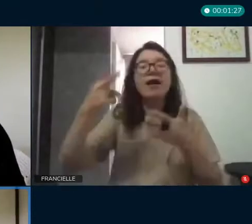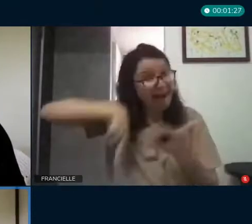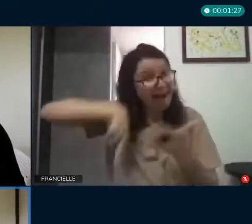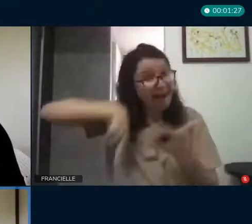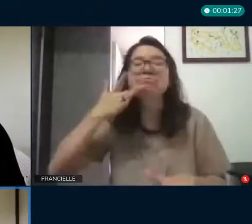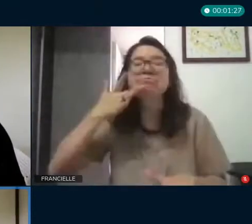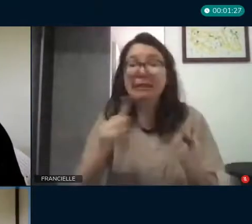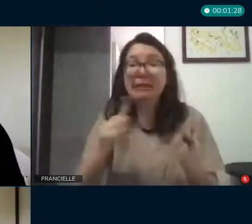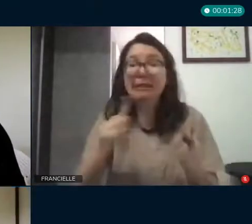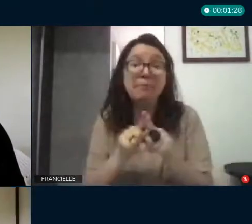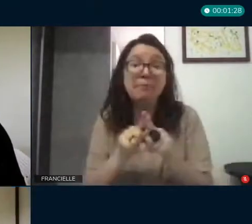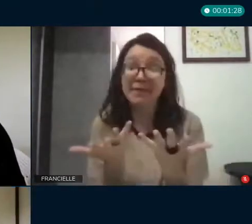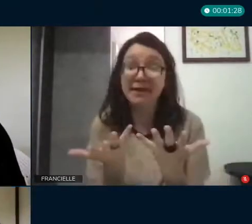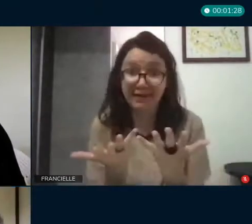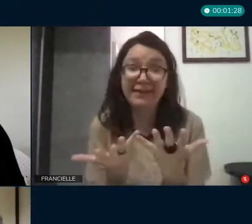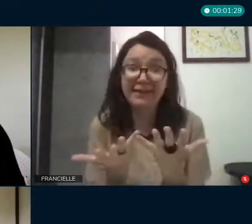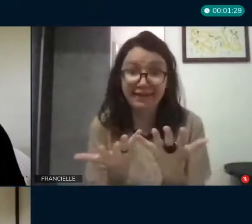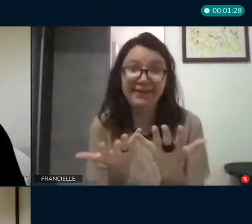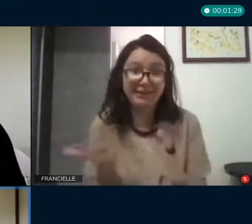clara.